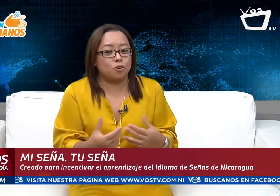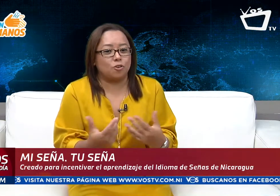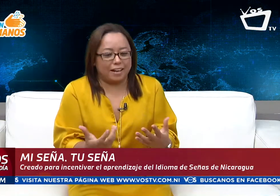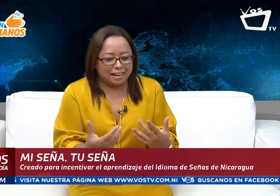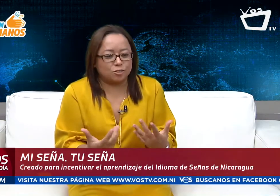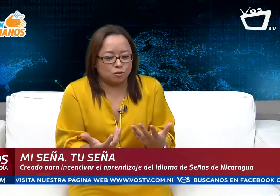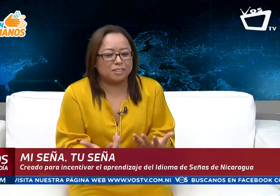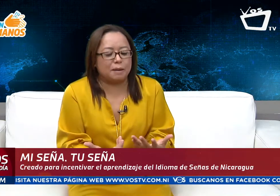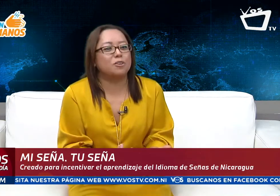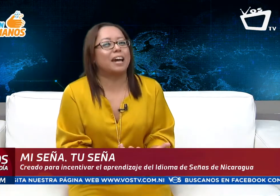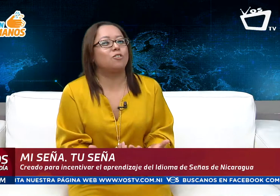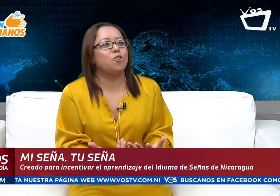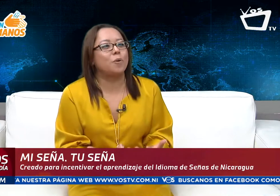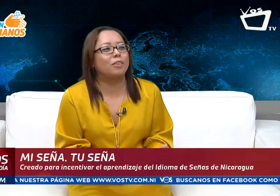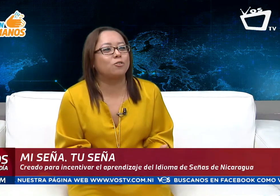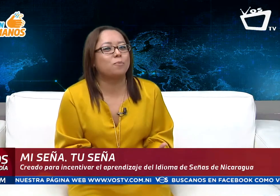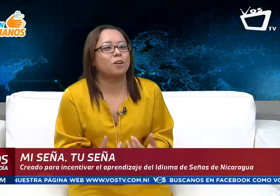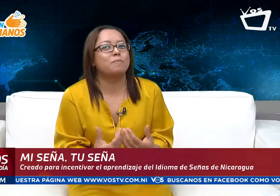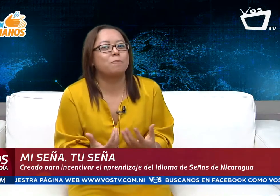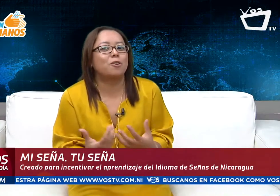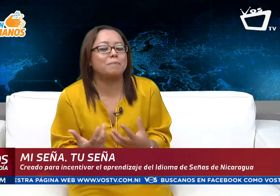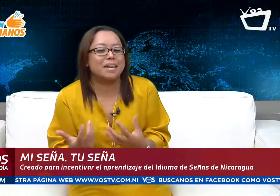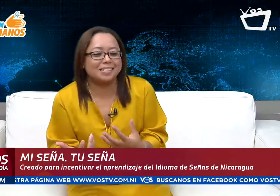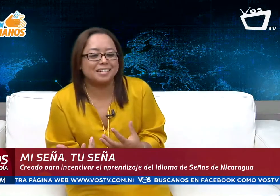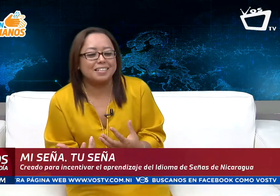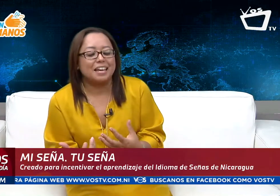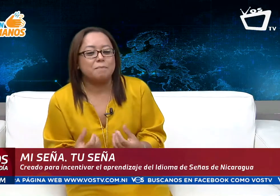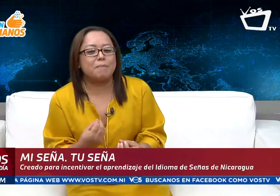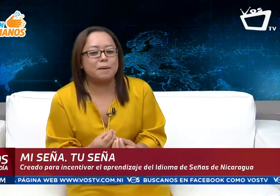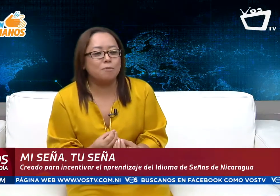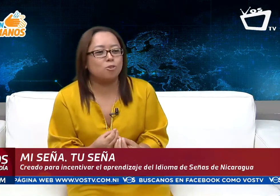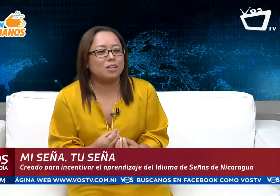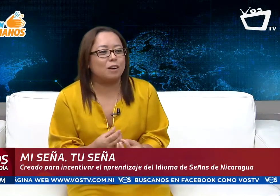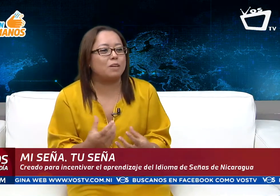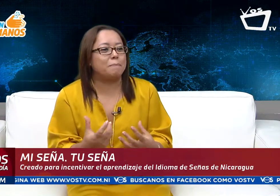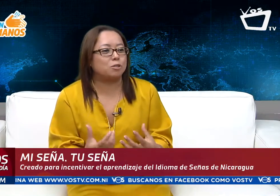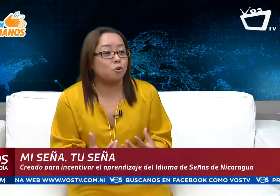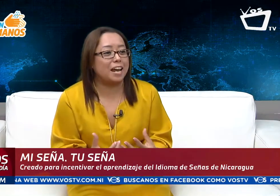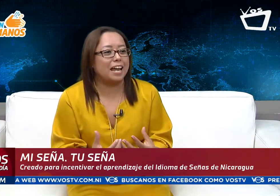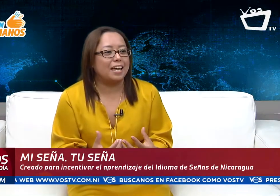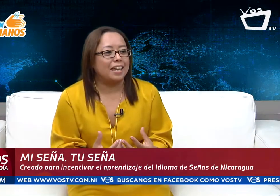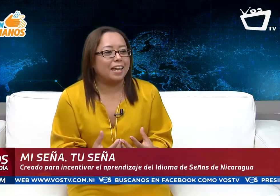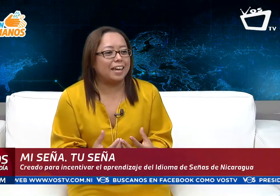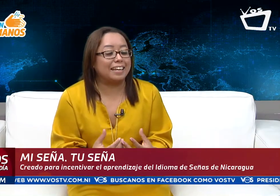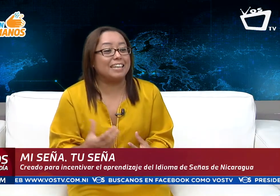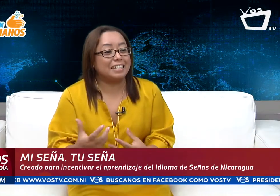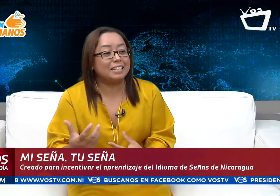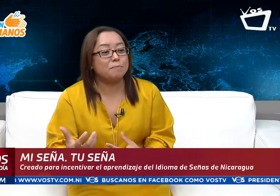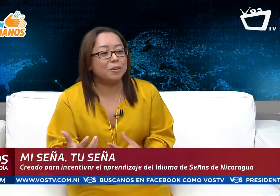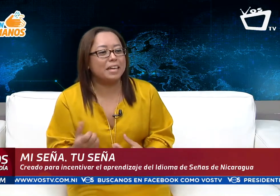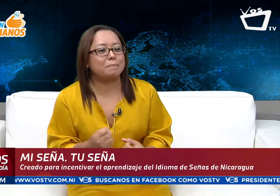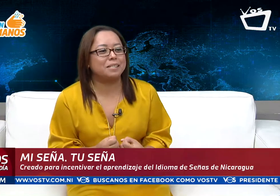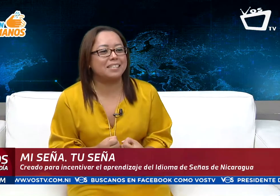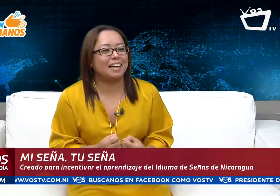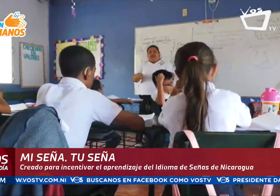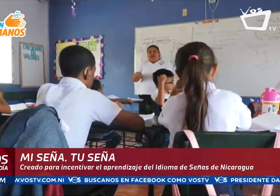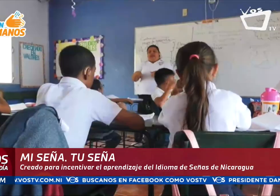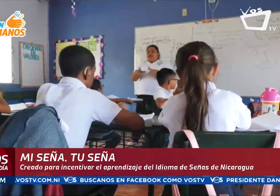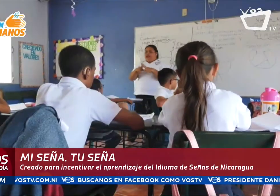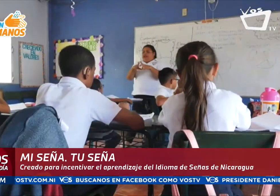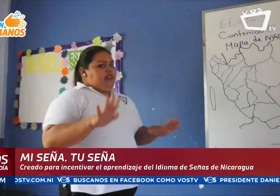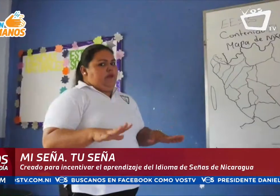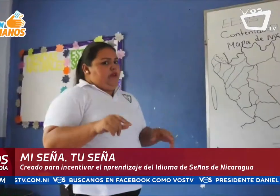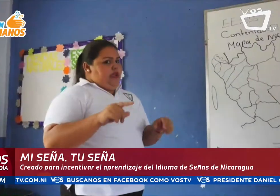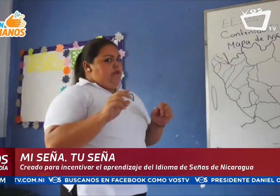canción. Bueno, consideramos que es algo novedoso porque muy pocas veces vemos a una persona que tiene este tipo de discapacidad